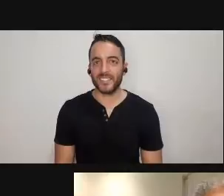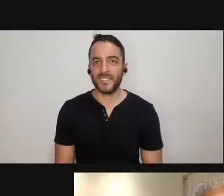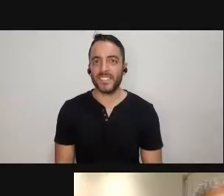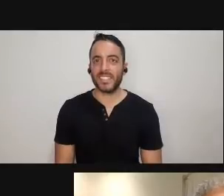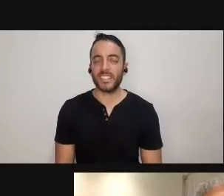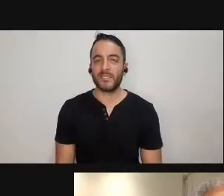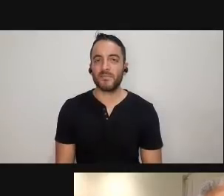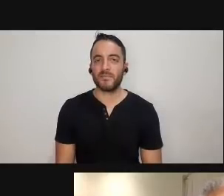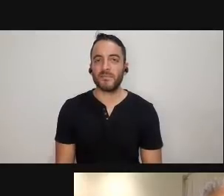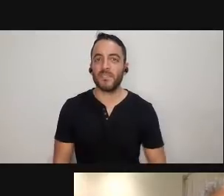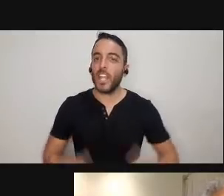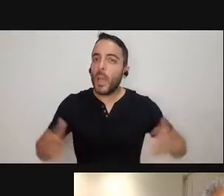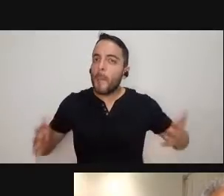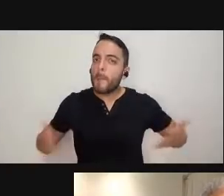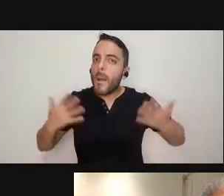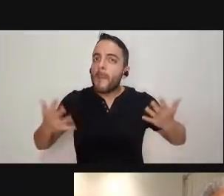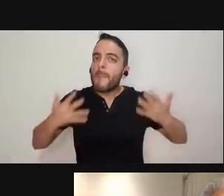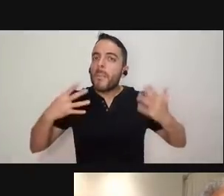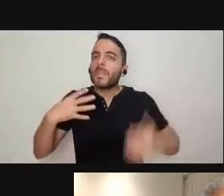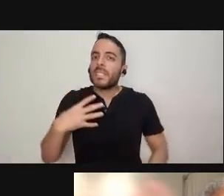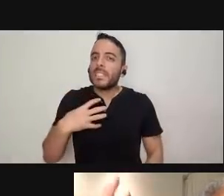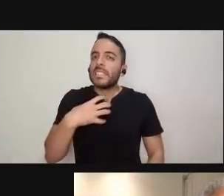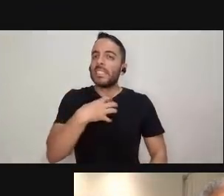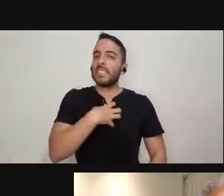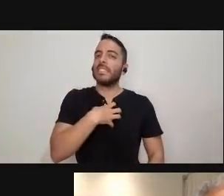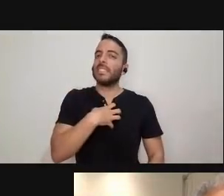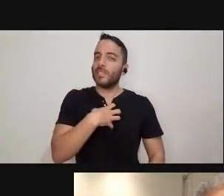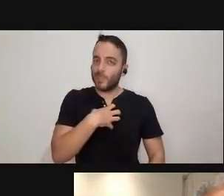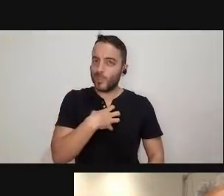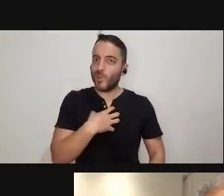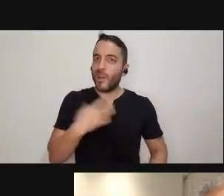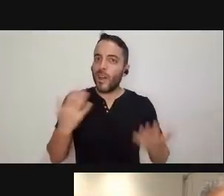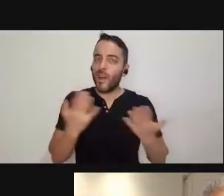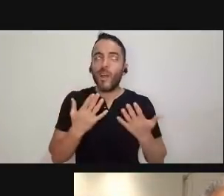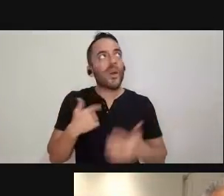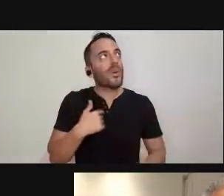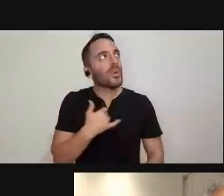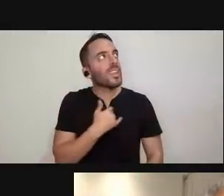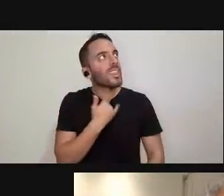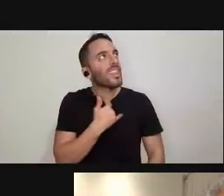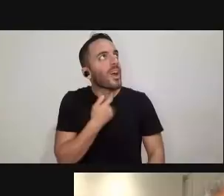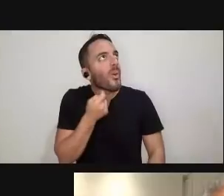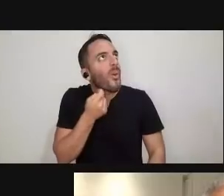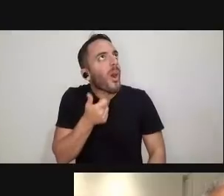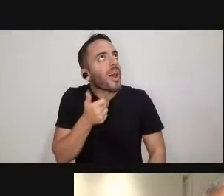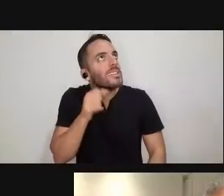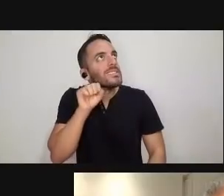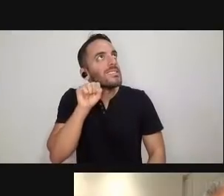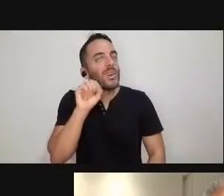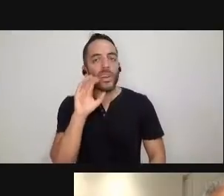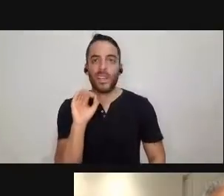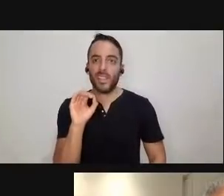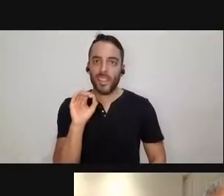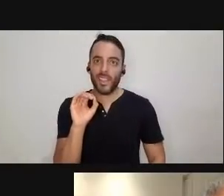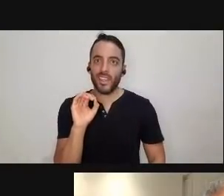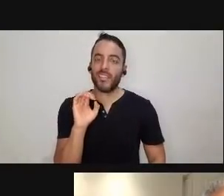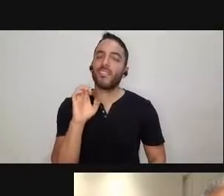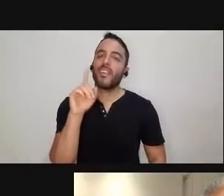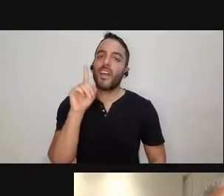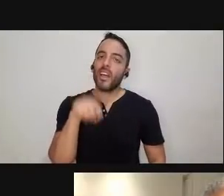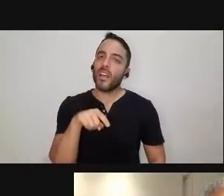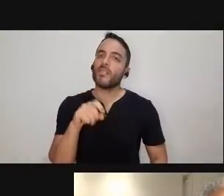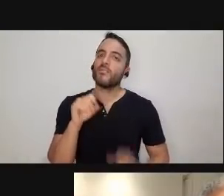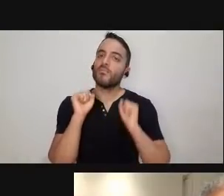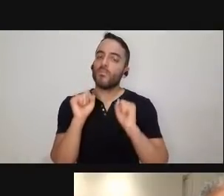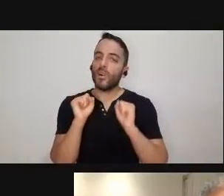ao poder, aos quase 80 anos de idade, ainda estar aqui